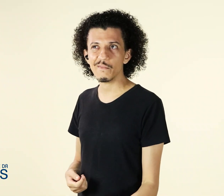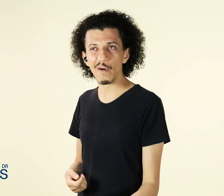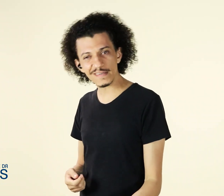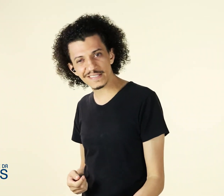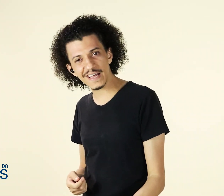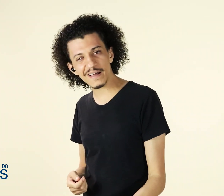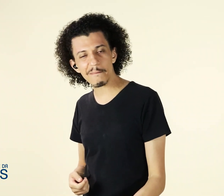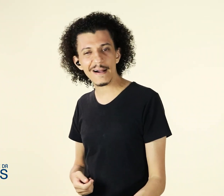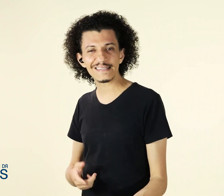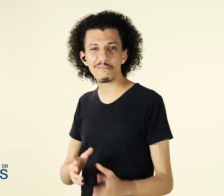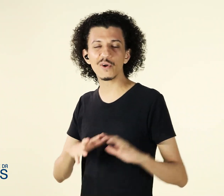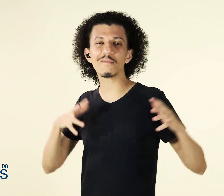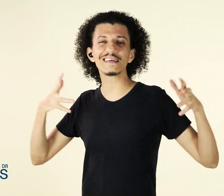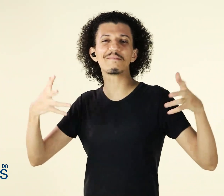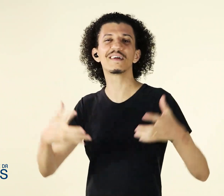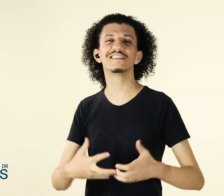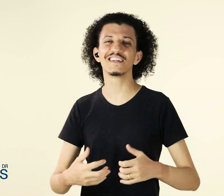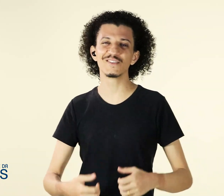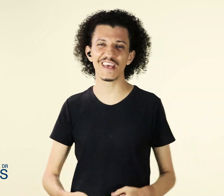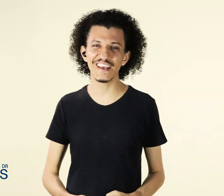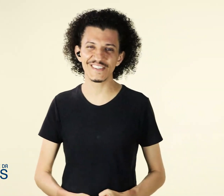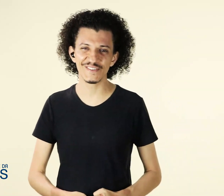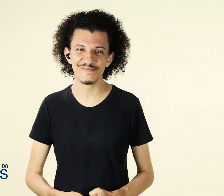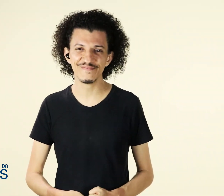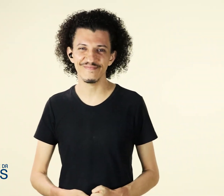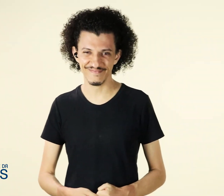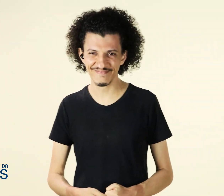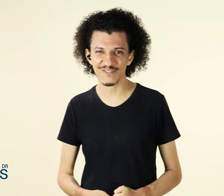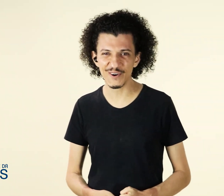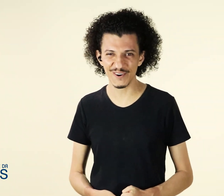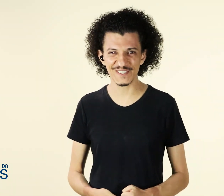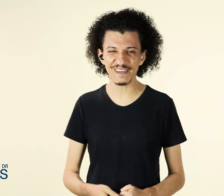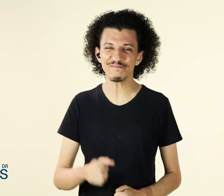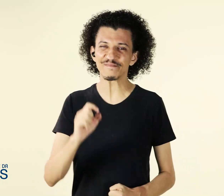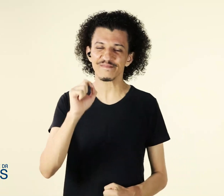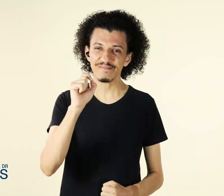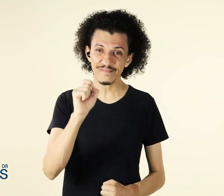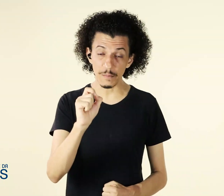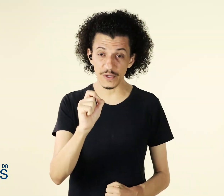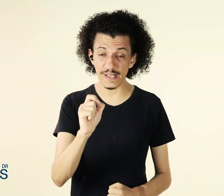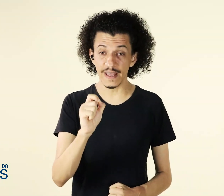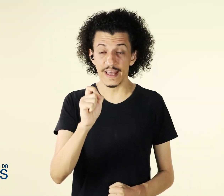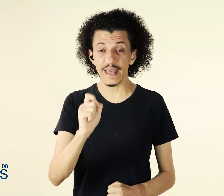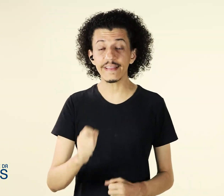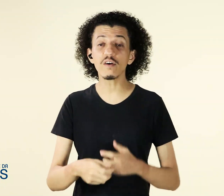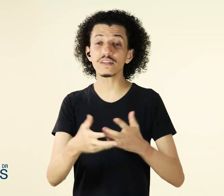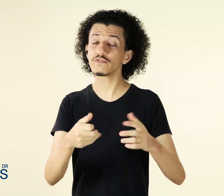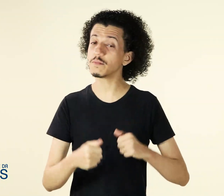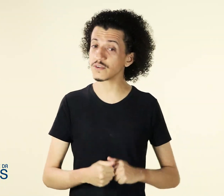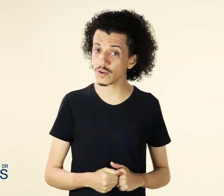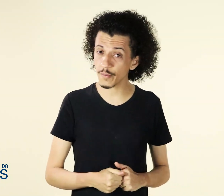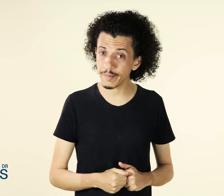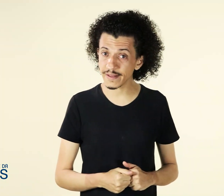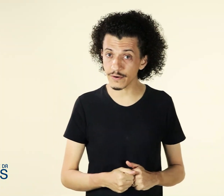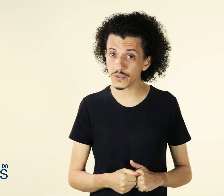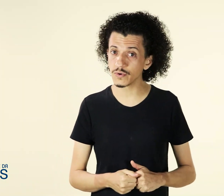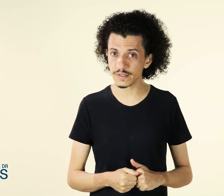Pode ser, mas é muito mais abrangente do que isso. Curioso, né? Pois é. E aí tem outras formas de você cumprimentar os surdos